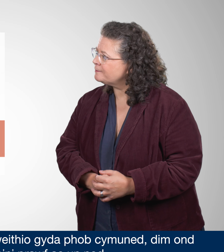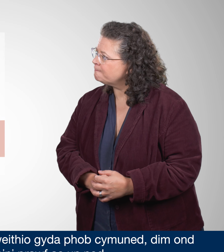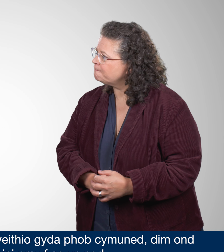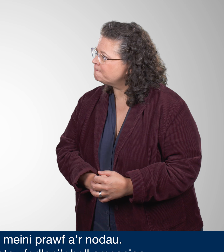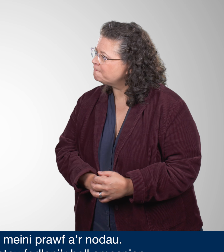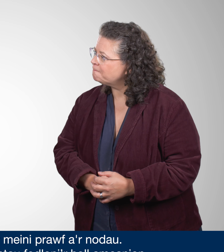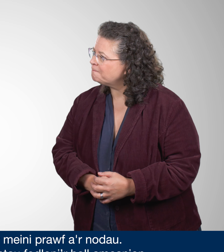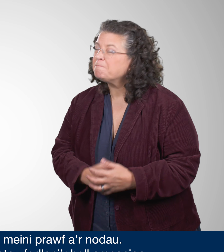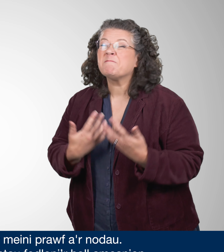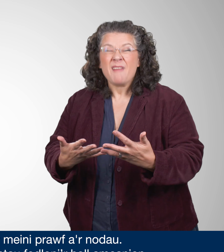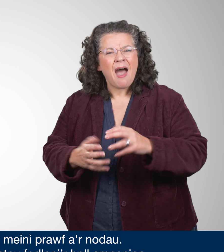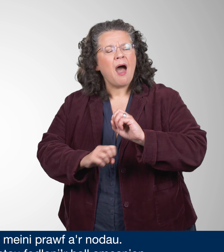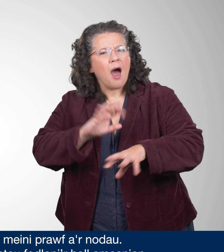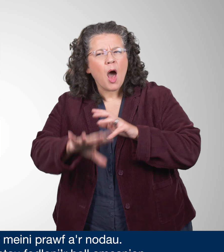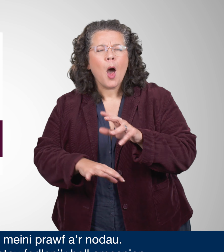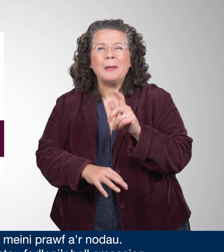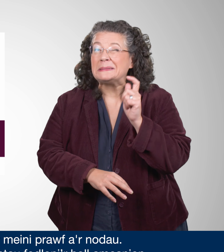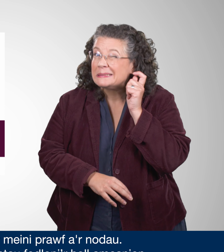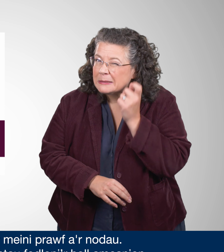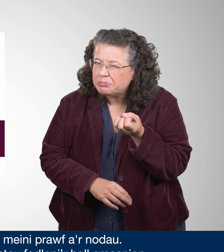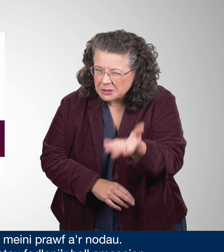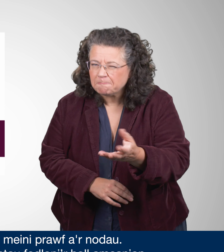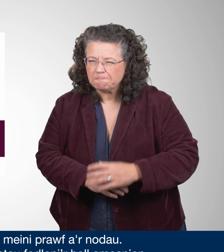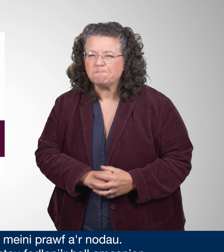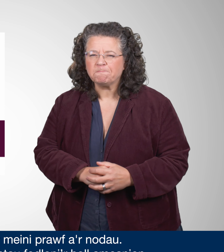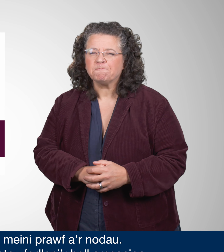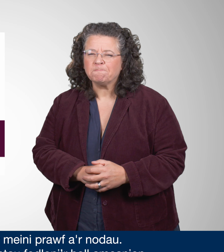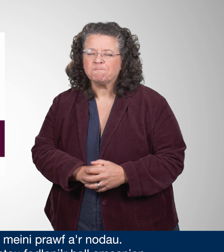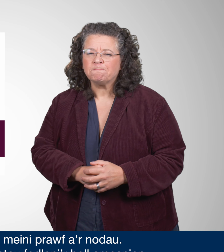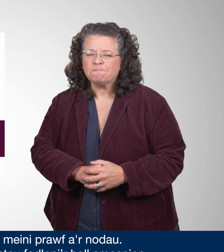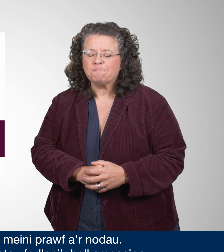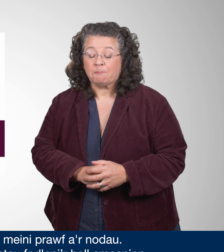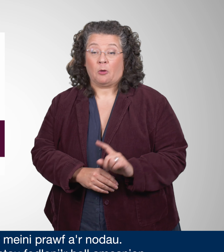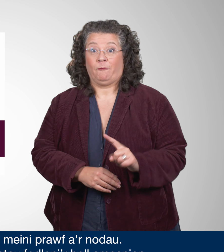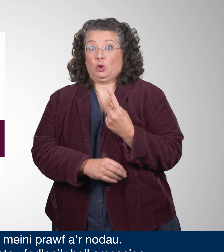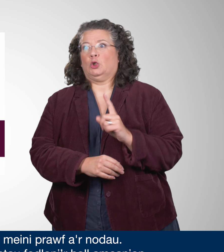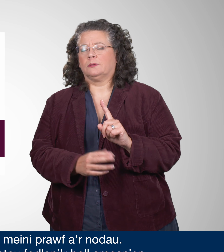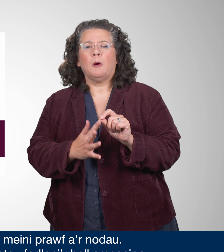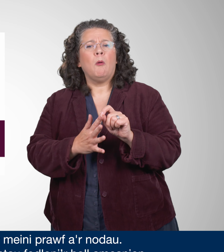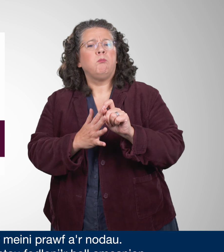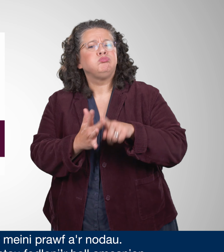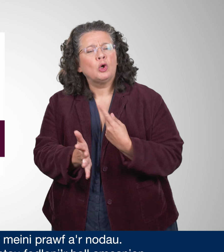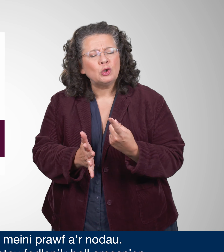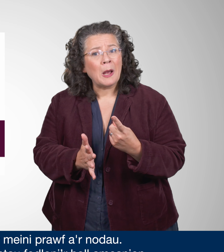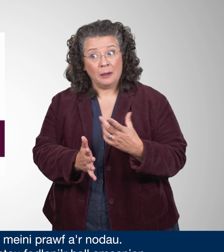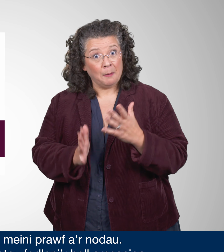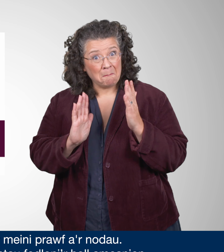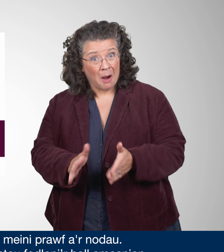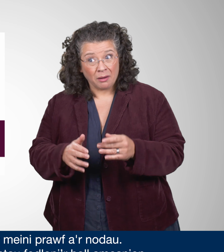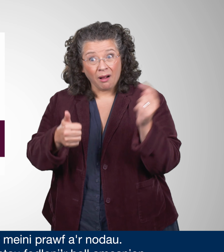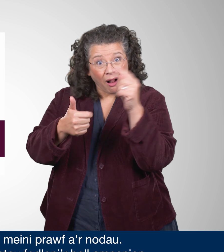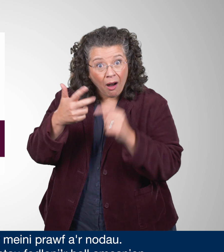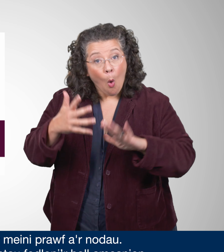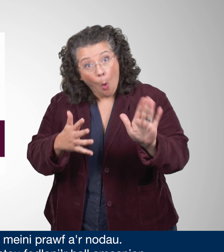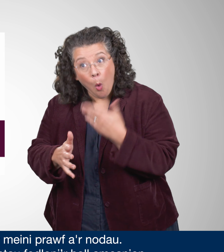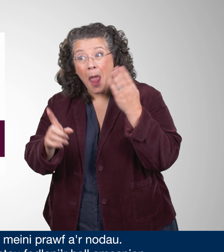Dyma rai awgrymiadau am y Meini Prawf a'r Nodau. Yn gyntaf, nid oes angen